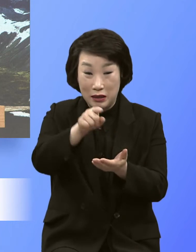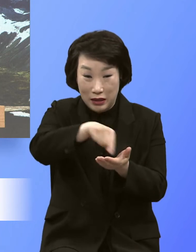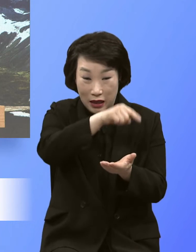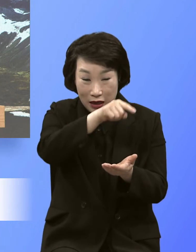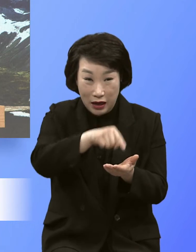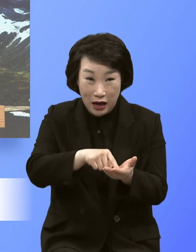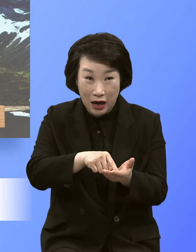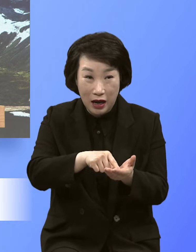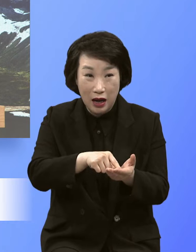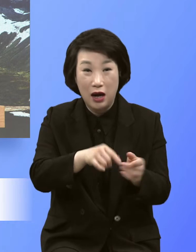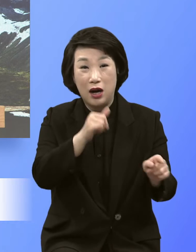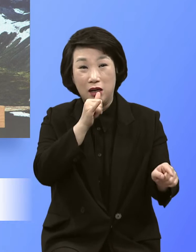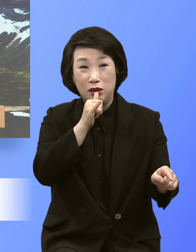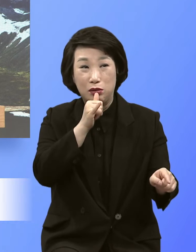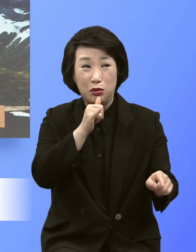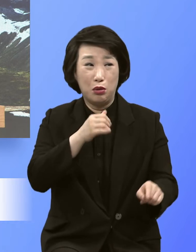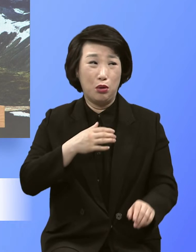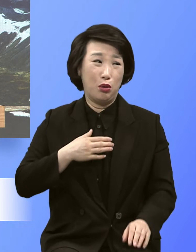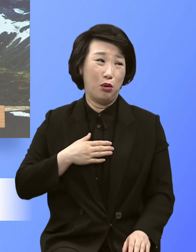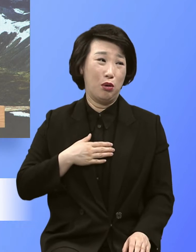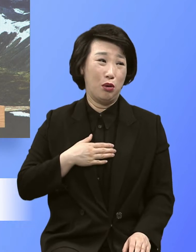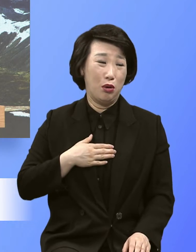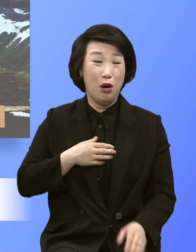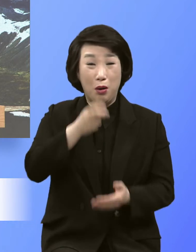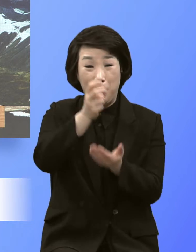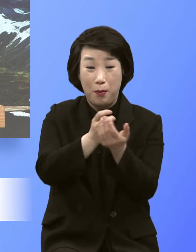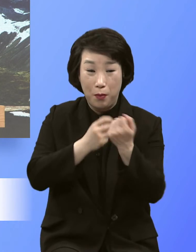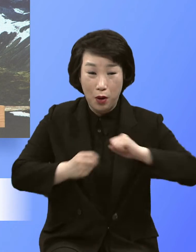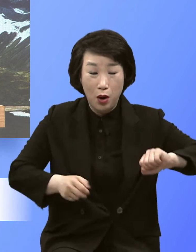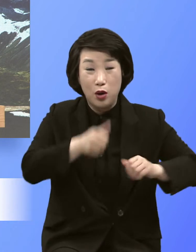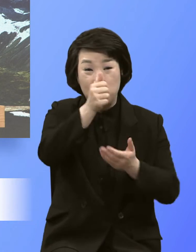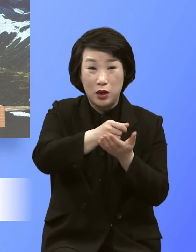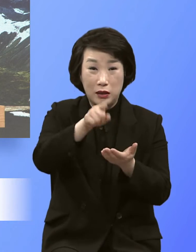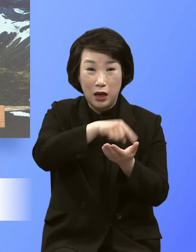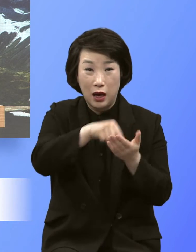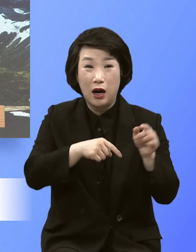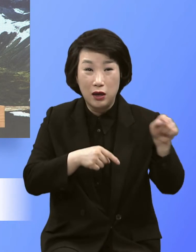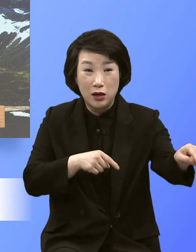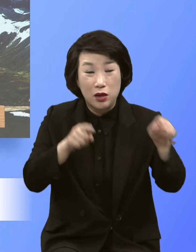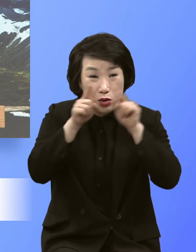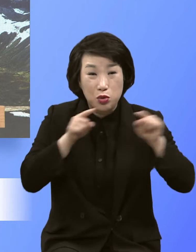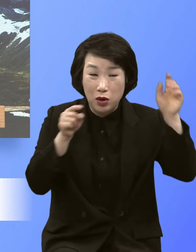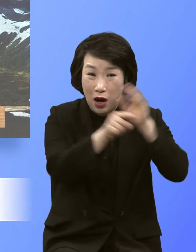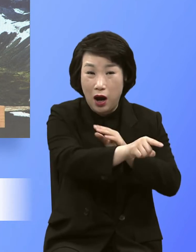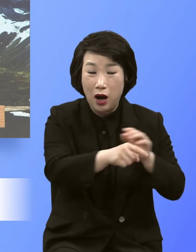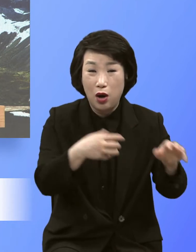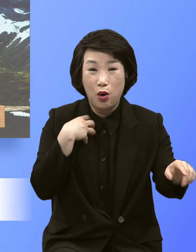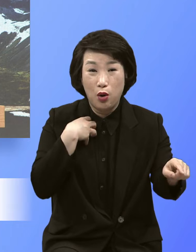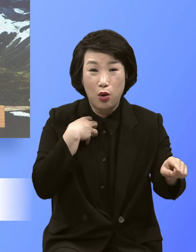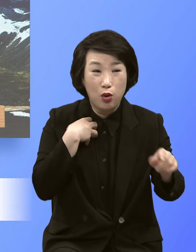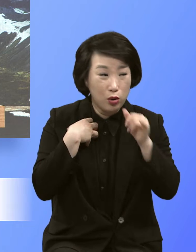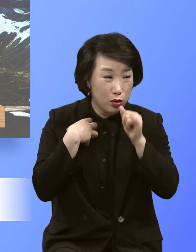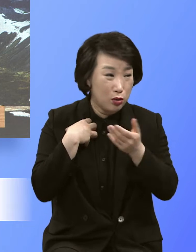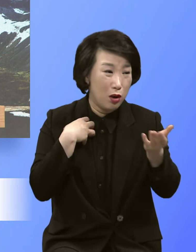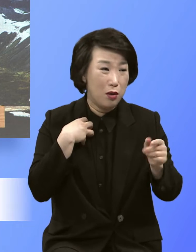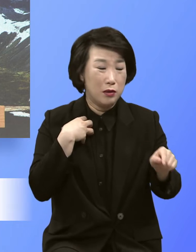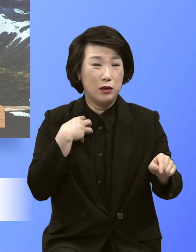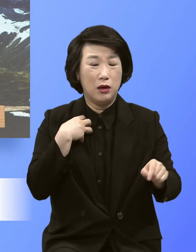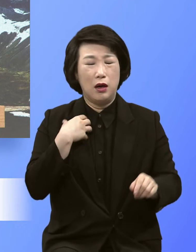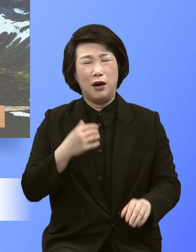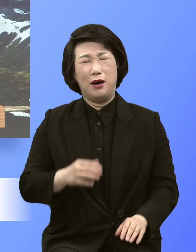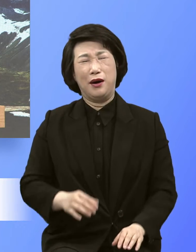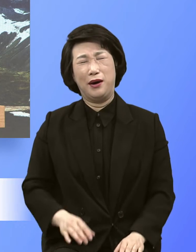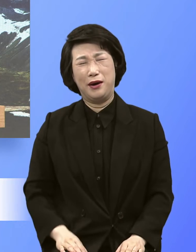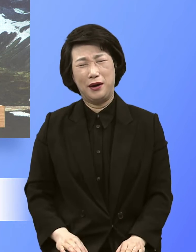죄값을 치러야 한다. 질서를 파괴한 죄값을 치러야 한다고 할 때 얼마나 질서를